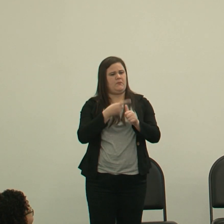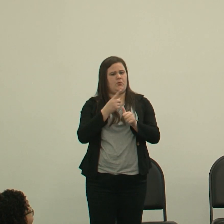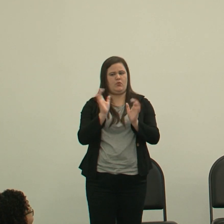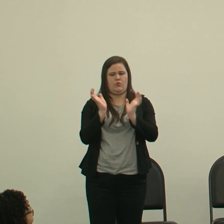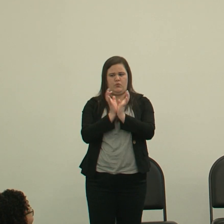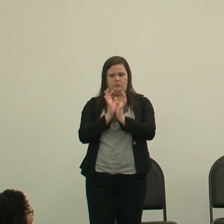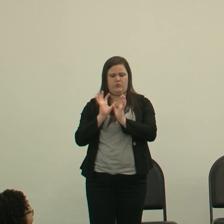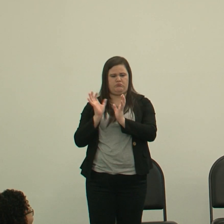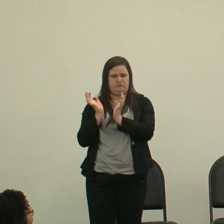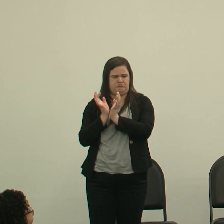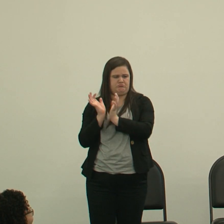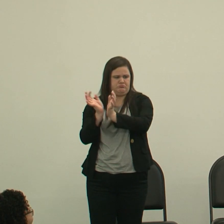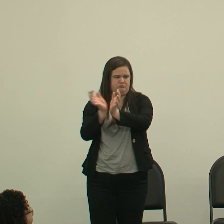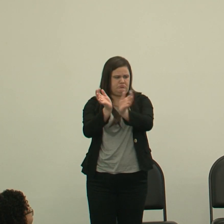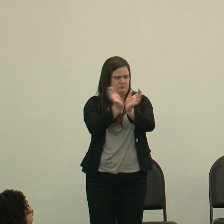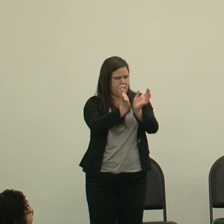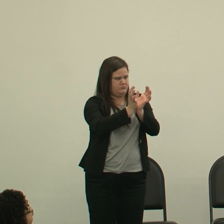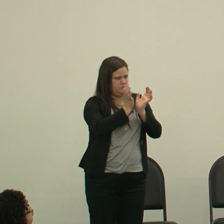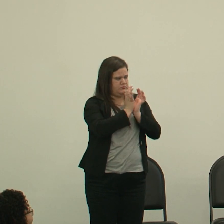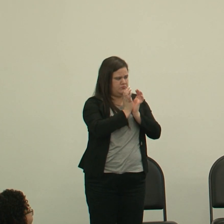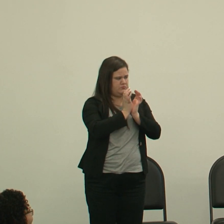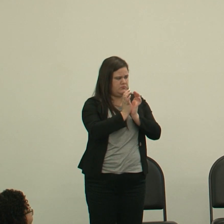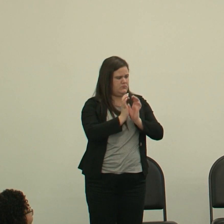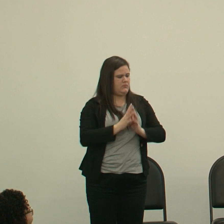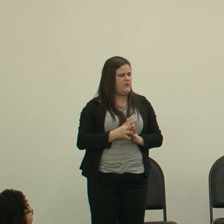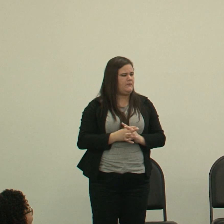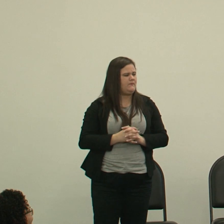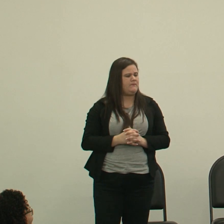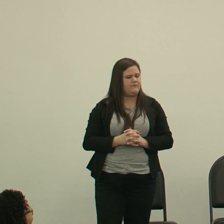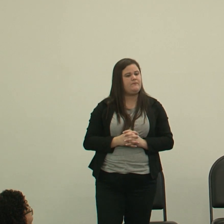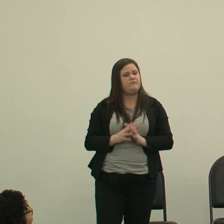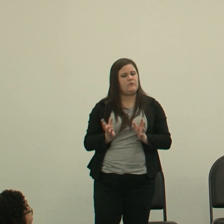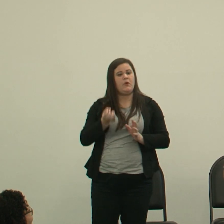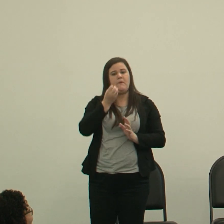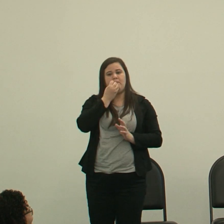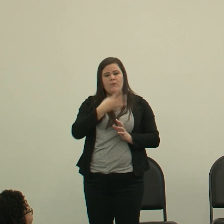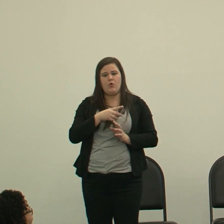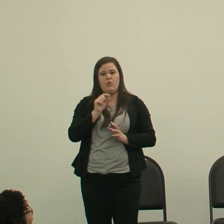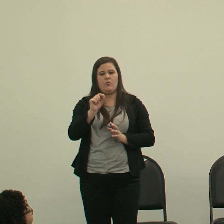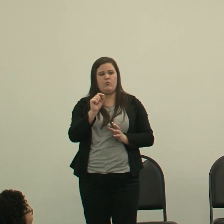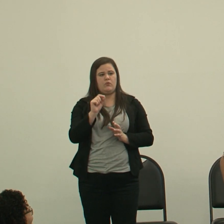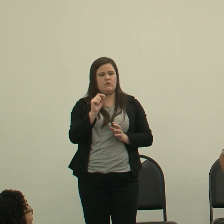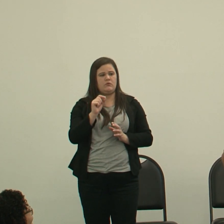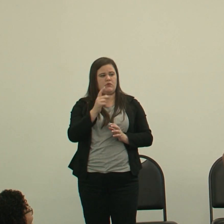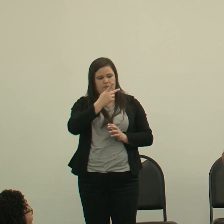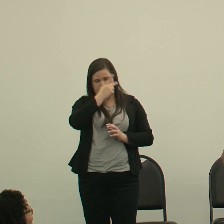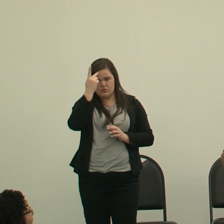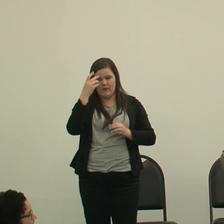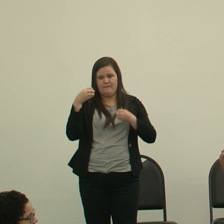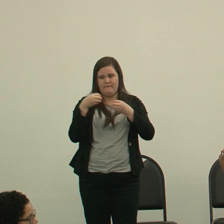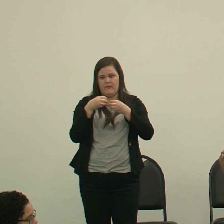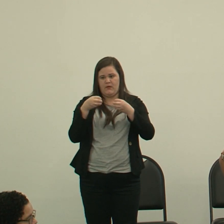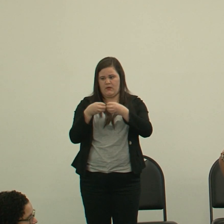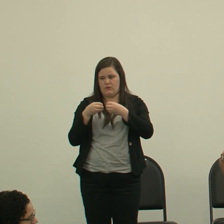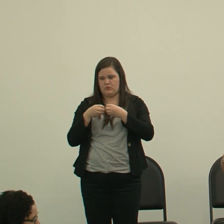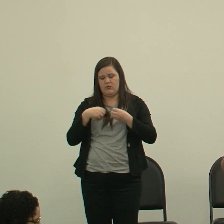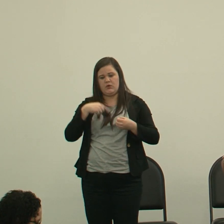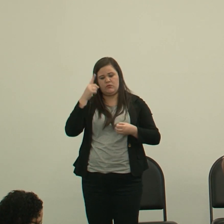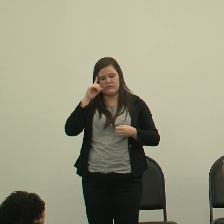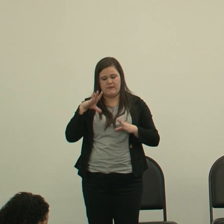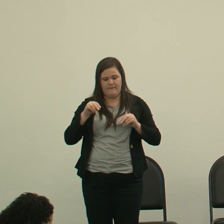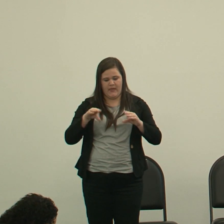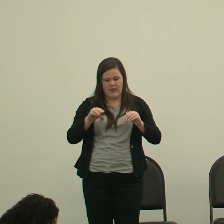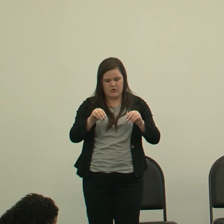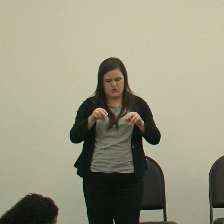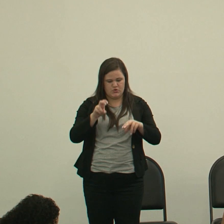grupo, né? E aí pode ser livre, não? O ideal é que sejam as pessoas que estão sentadas próximas, porque eu não sei se essas cadeiras são móveis, embora